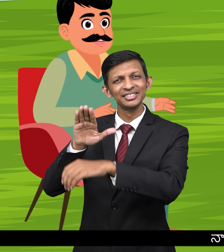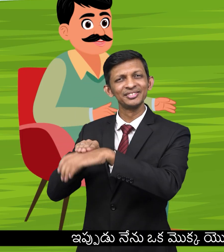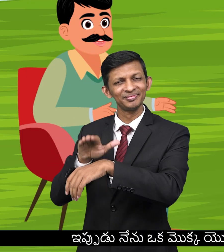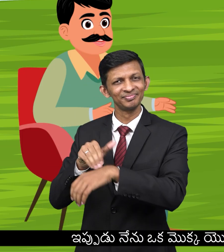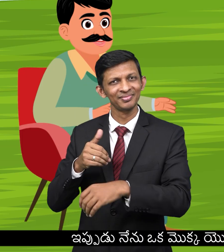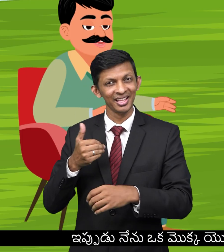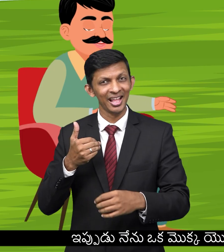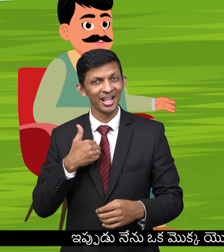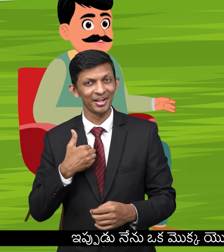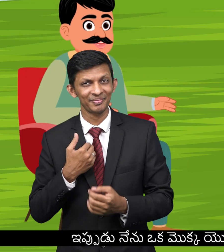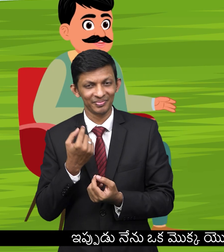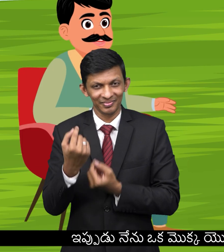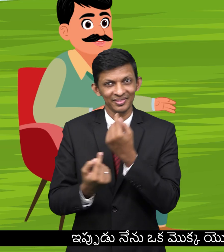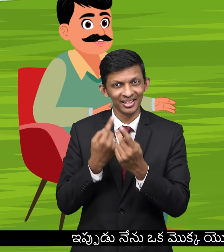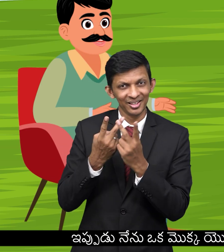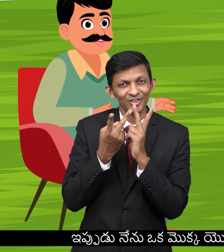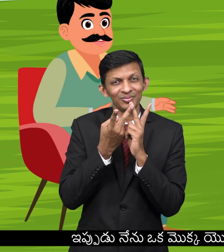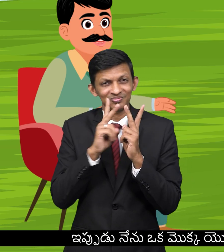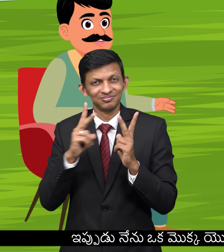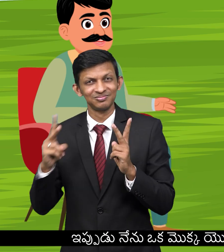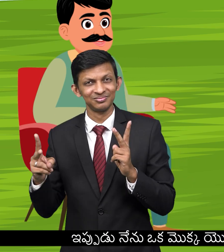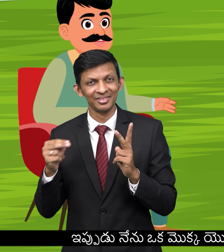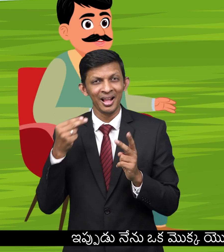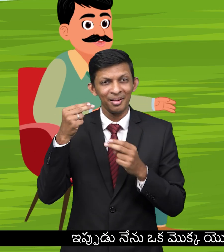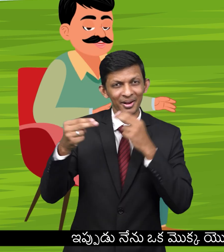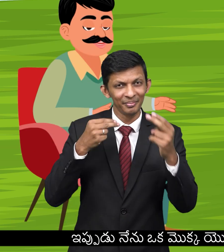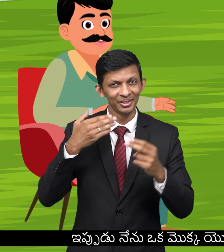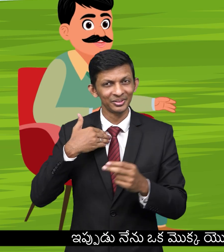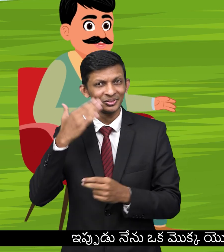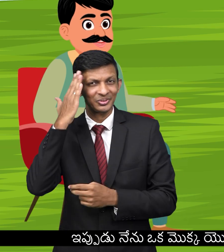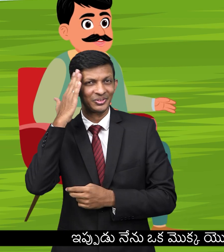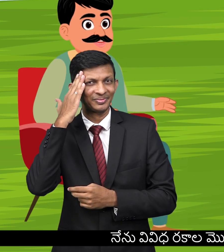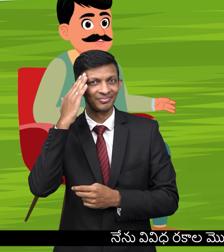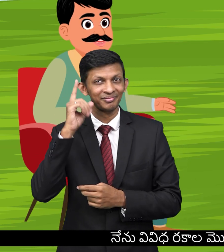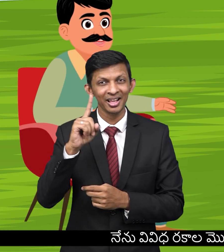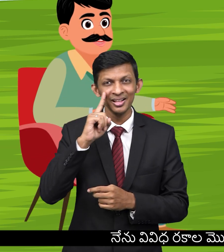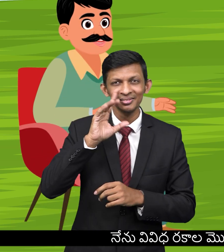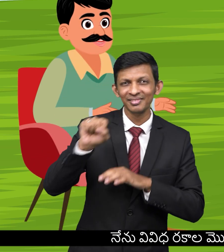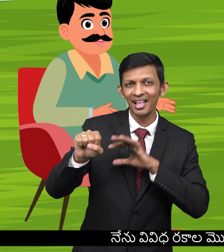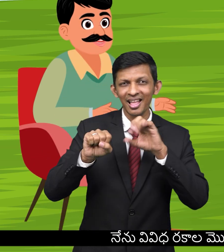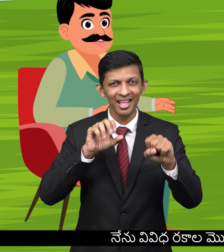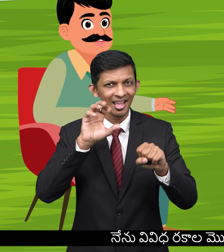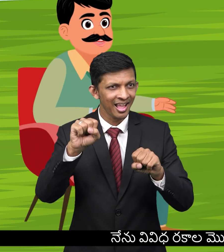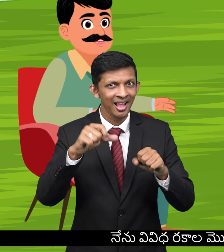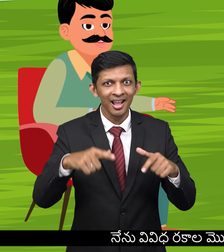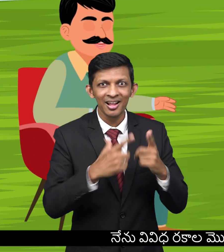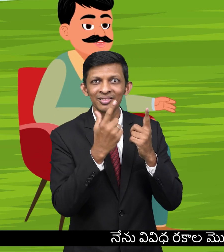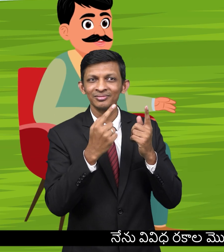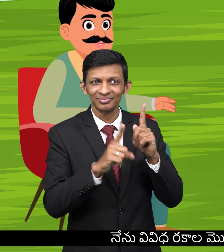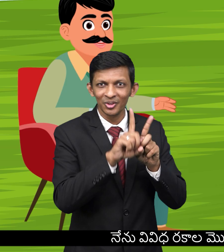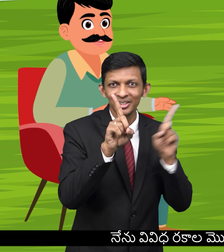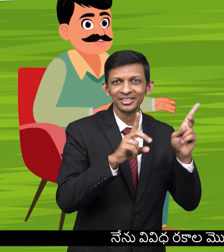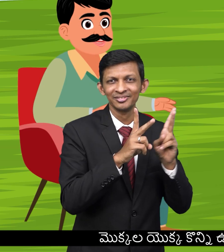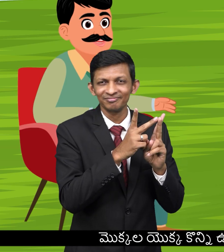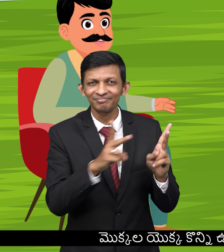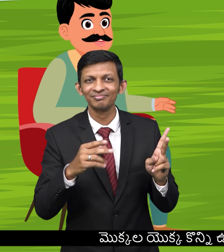నాన్న, ఇప్పుడు నేను ఒక మొక్క యొక్క భాగాలకు పేరు పెట్టగలను. నేను వివిధ రకాల మొక్కల్ని